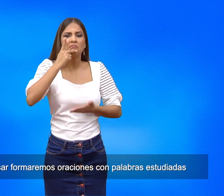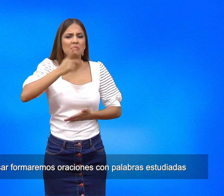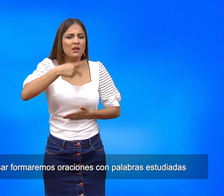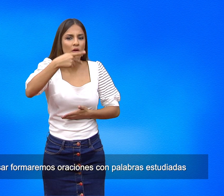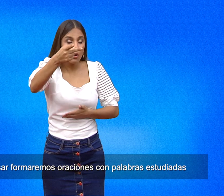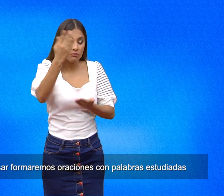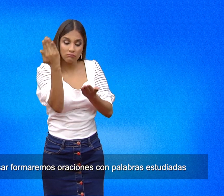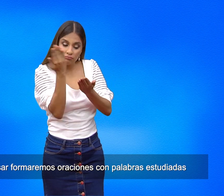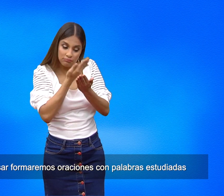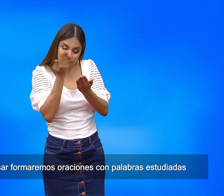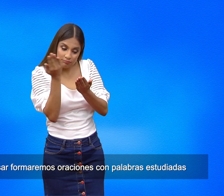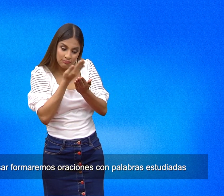estudiadas